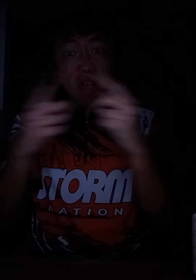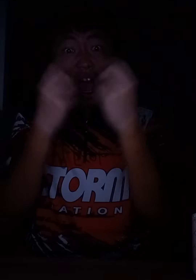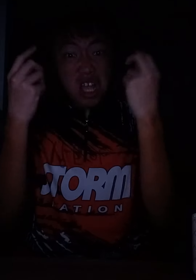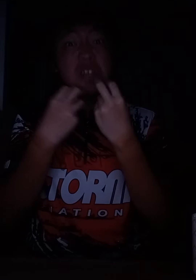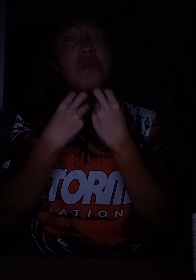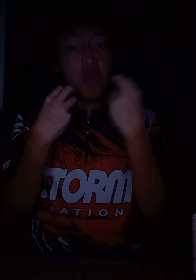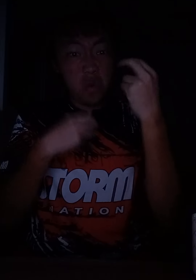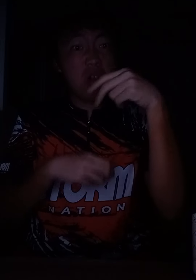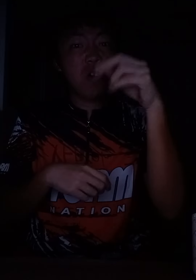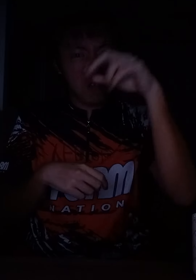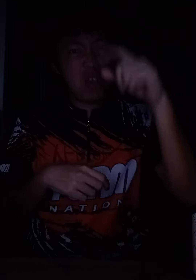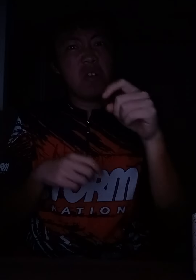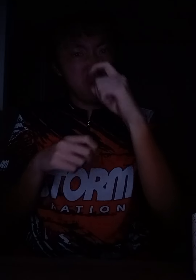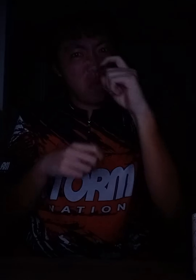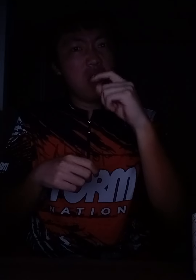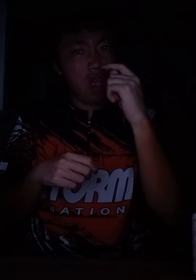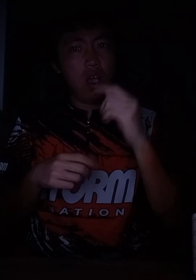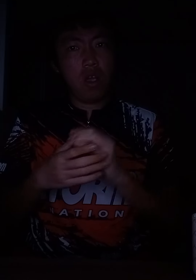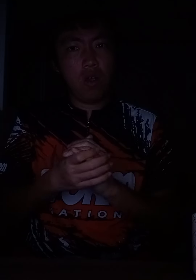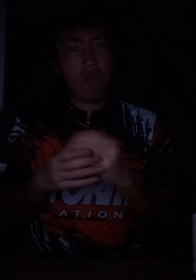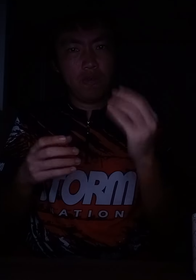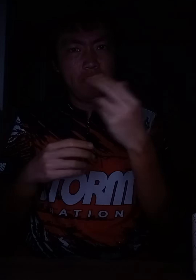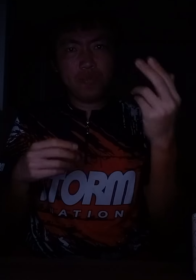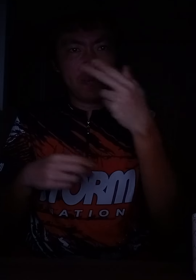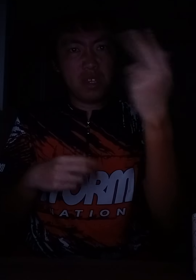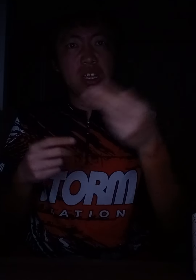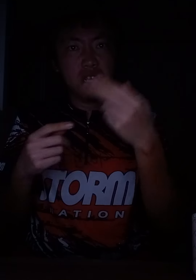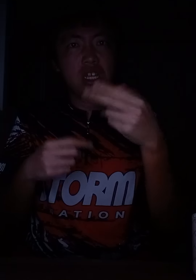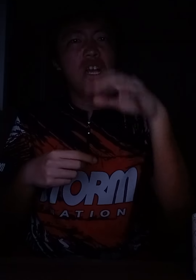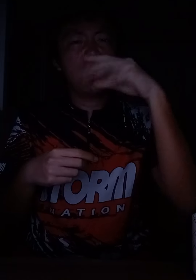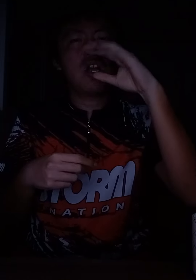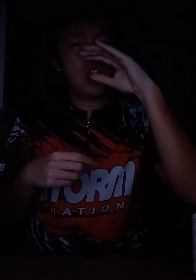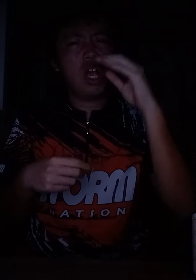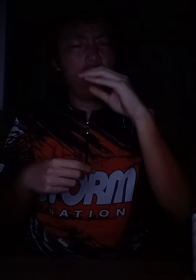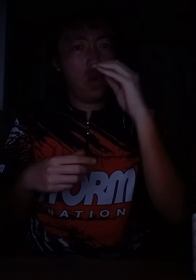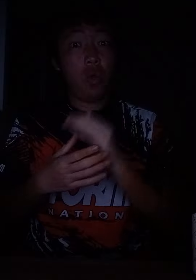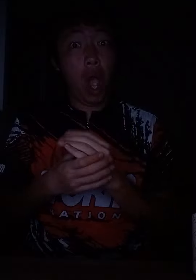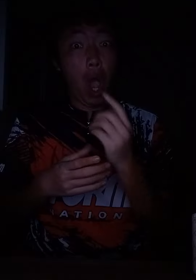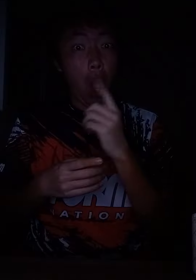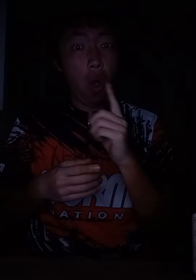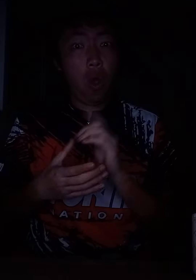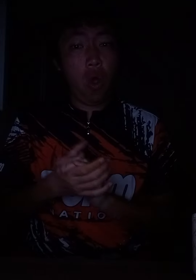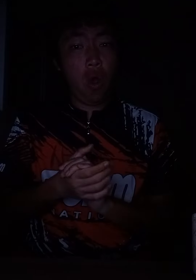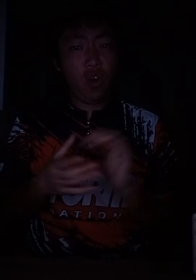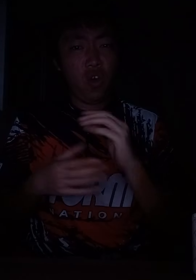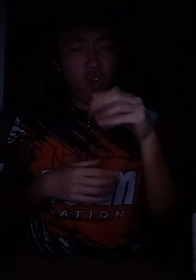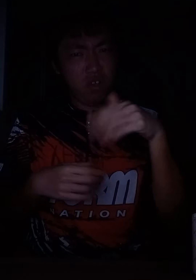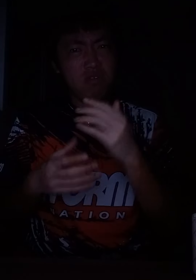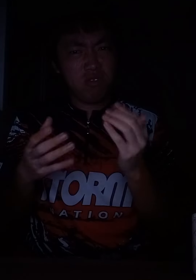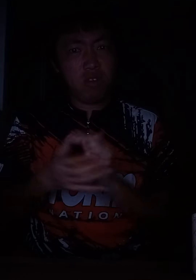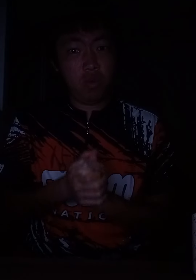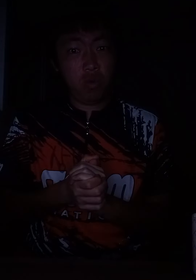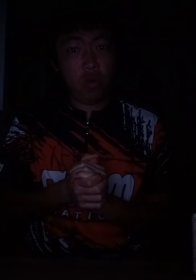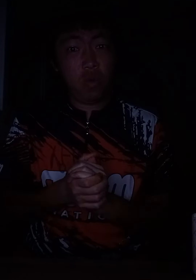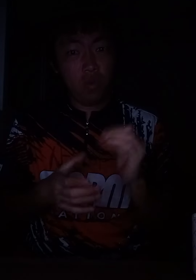걸치고 맥주 캔을 두고 있다가 급기야 이 맥주를 마시기까지 하는데요. 여기까지도 황당하시죠? 네. 그런데